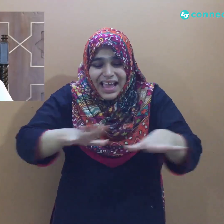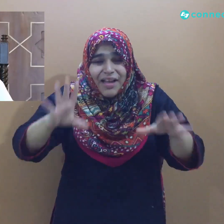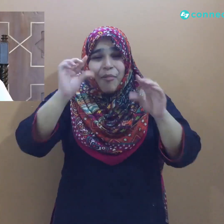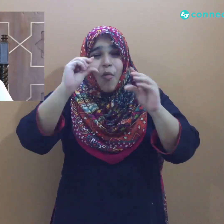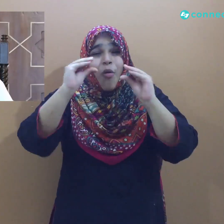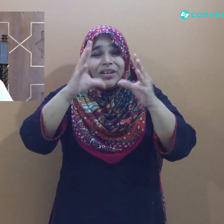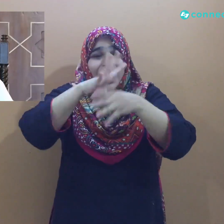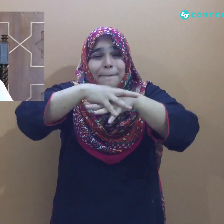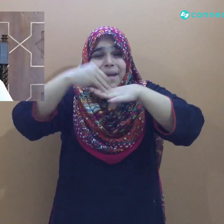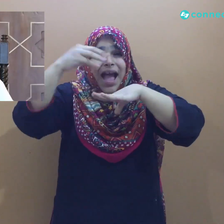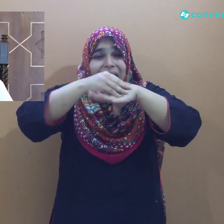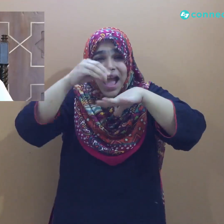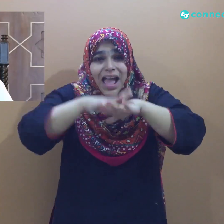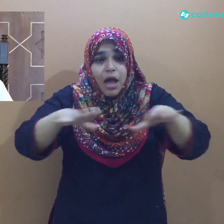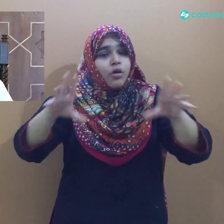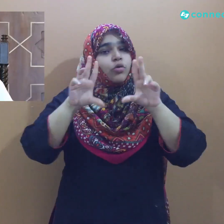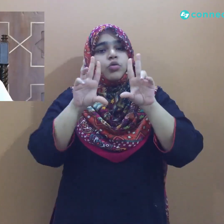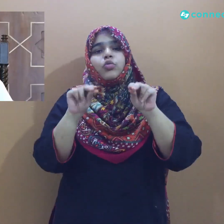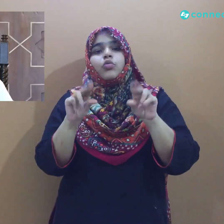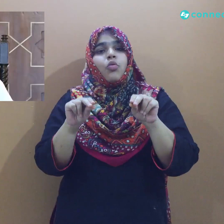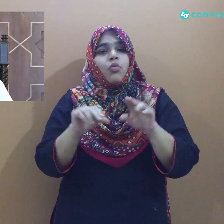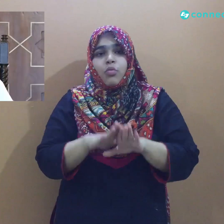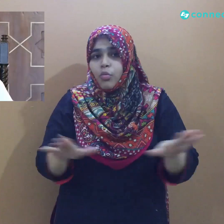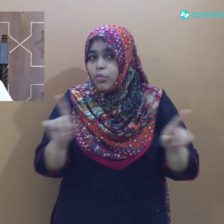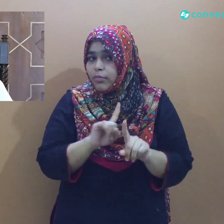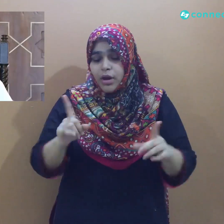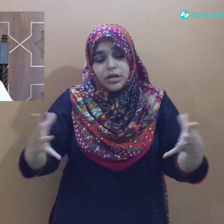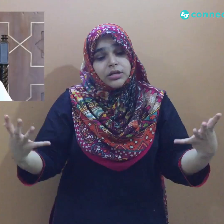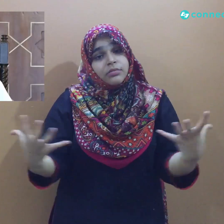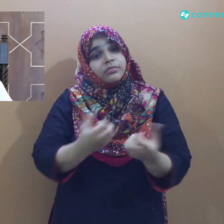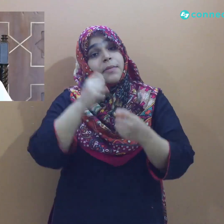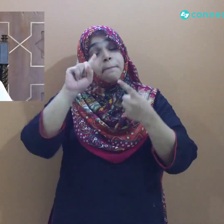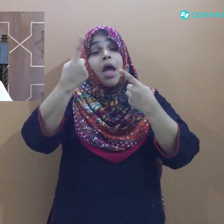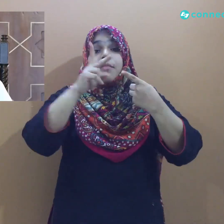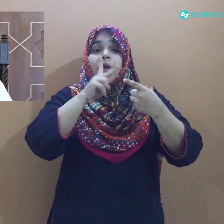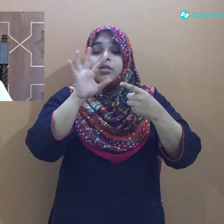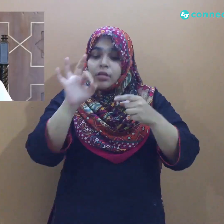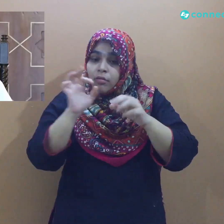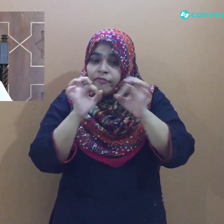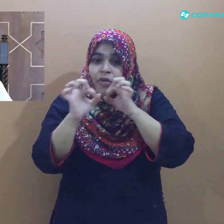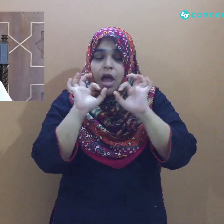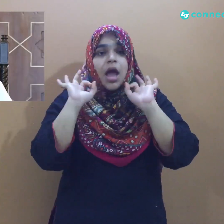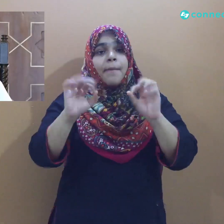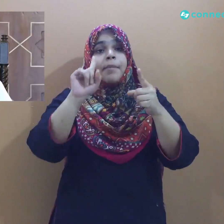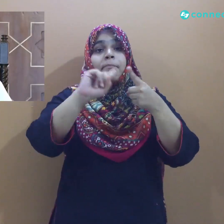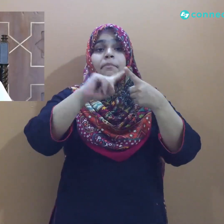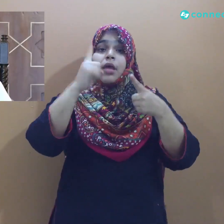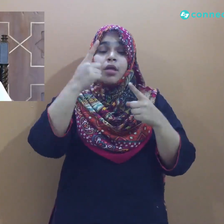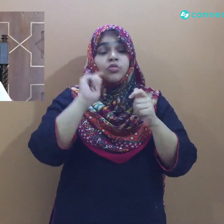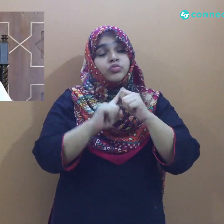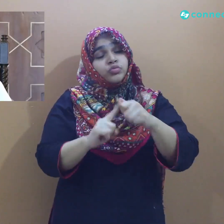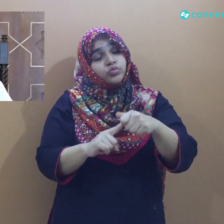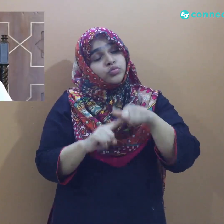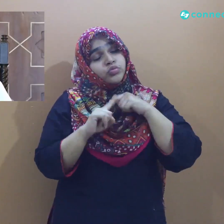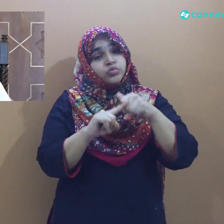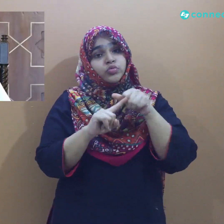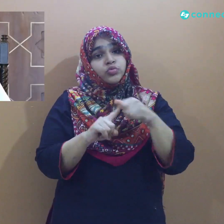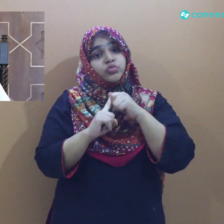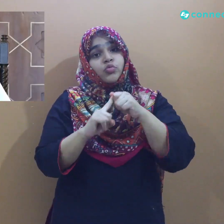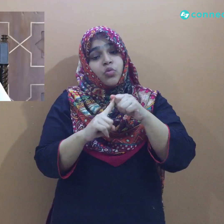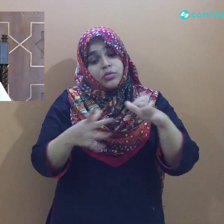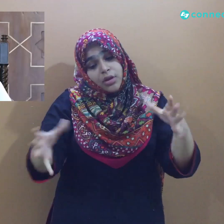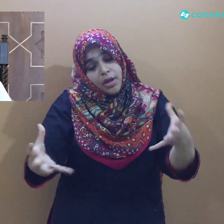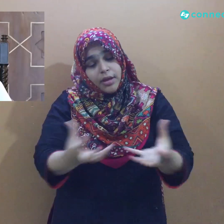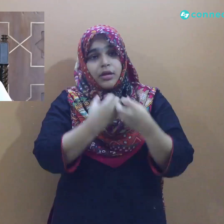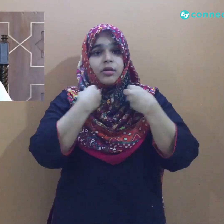جو علماء کا فتویٰ تھا پہلا، اس حوالے سے ان احکامات کو بھی مشوروں کو بھی جوڑ